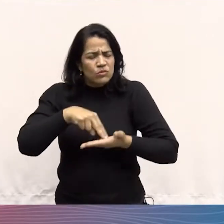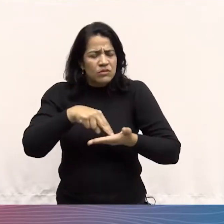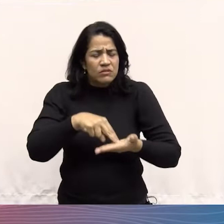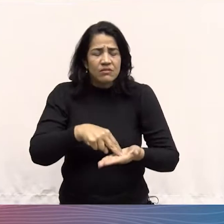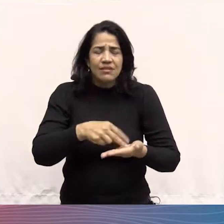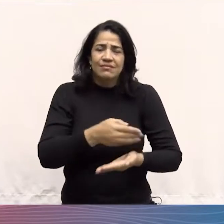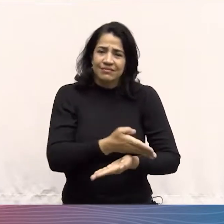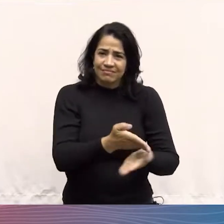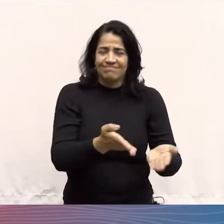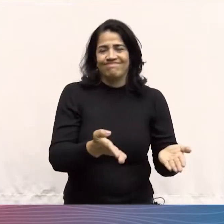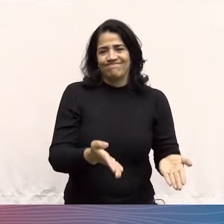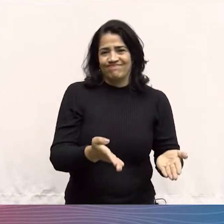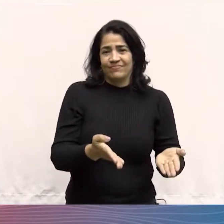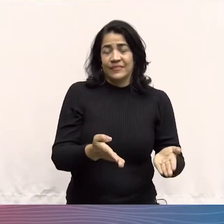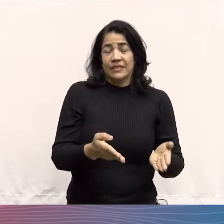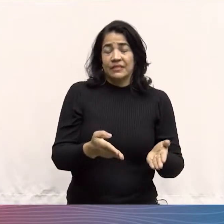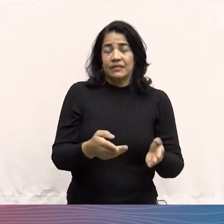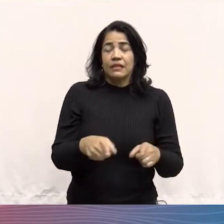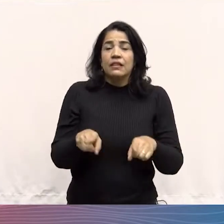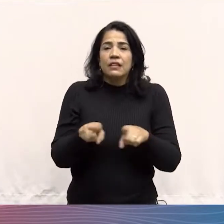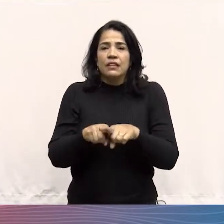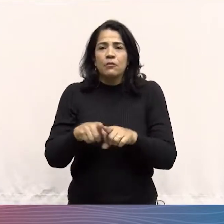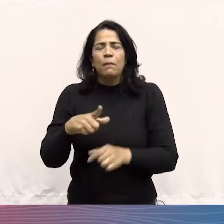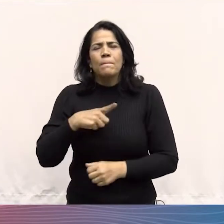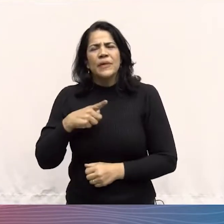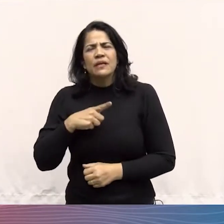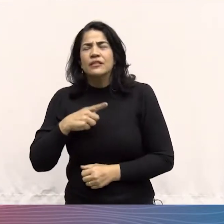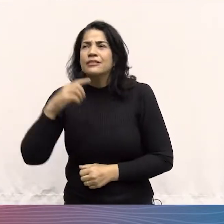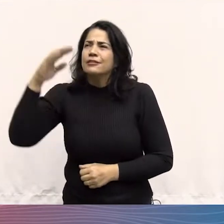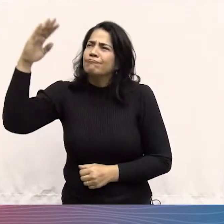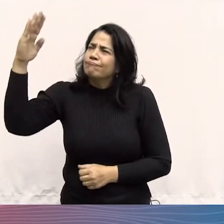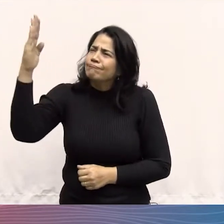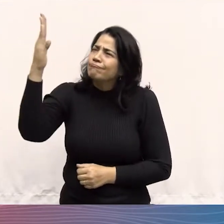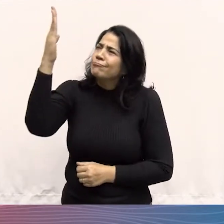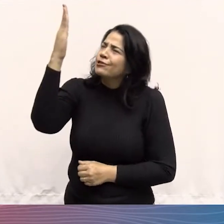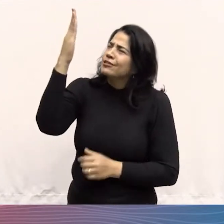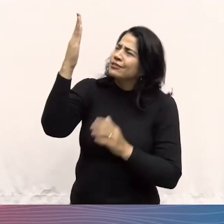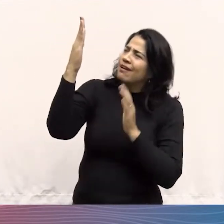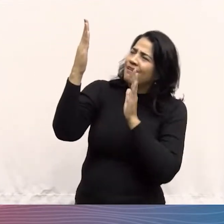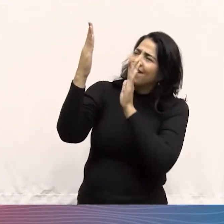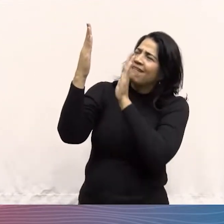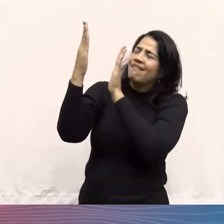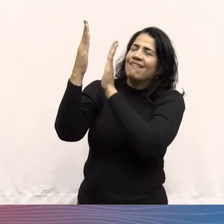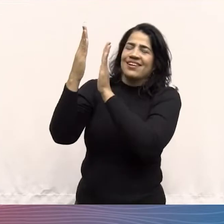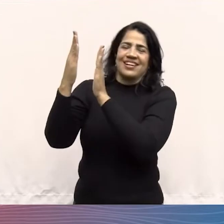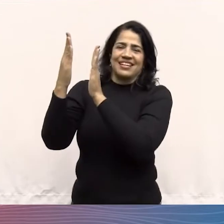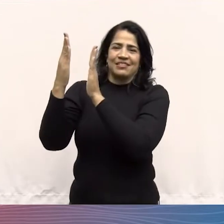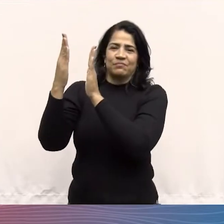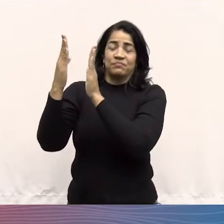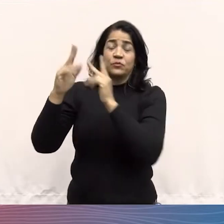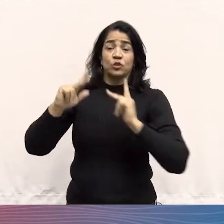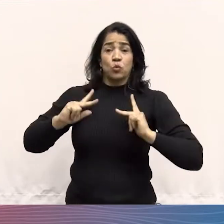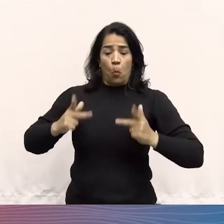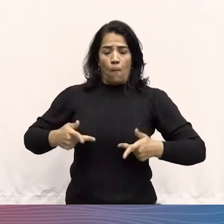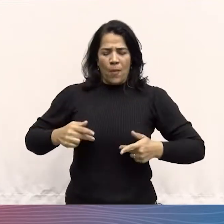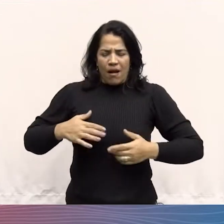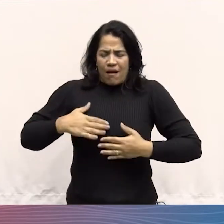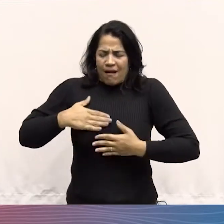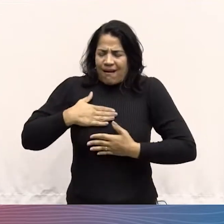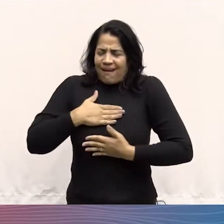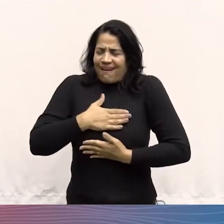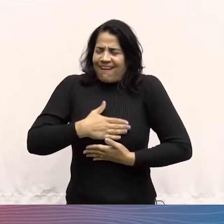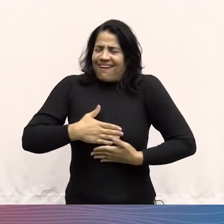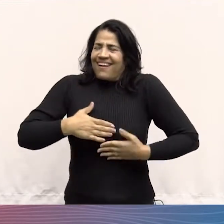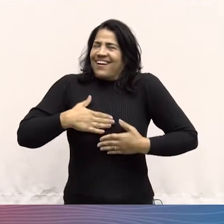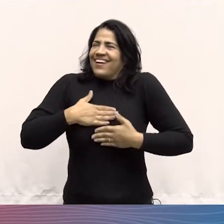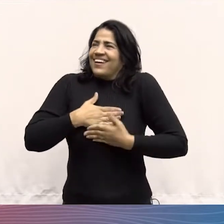sua presença com eles. Então essa presença já satisfazia o homem. Amém? Eles